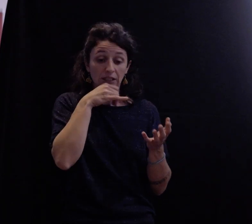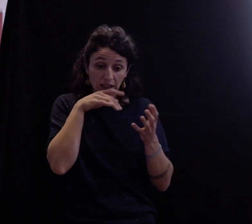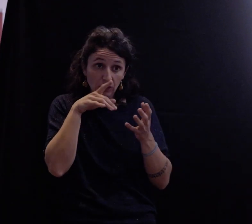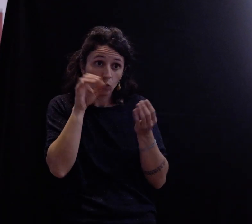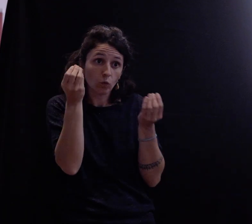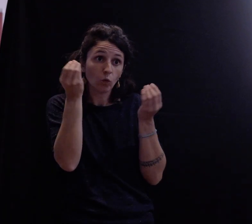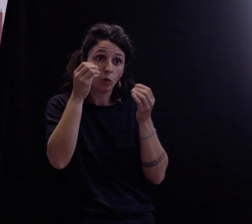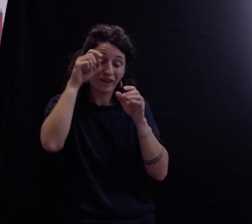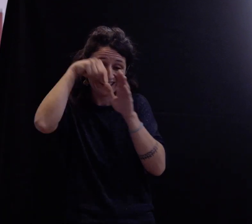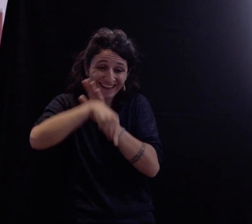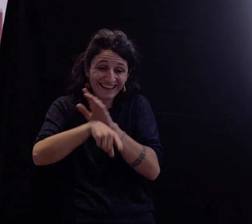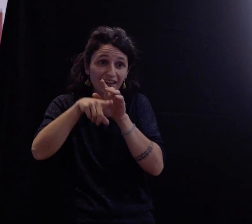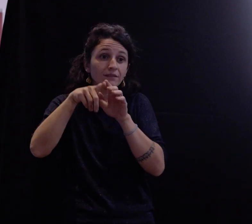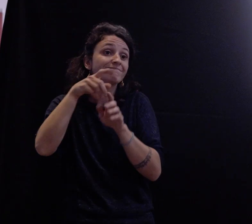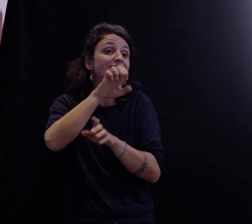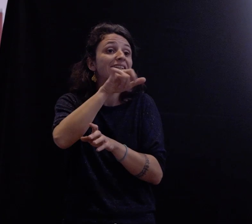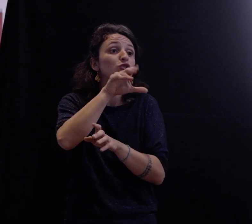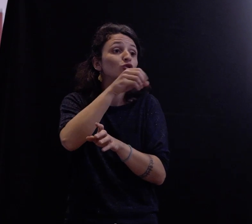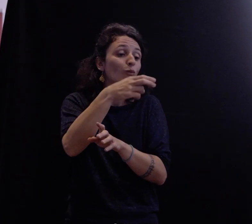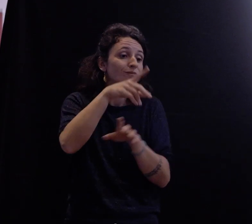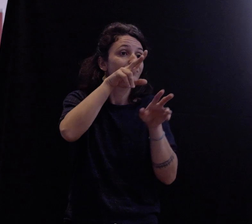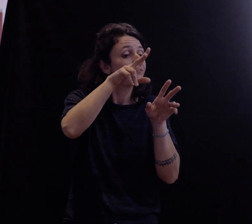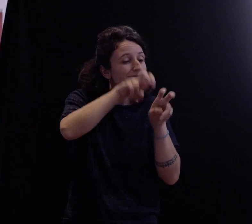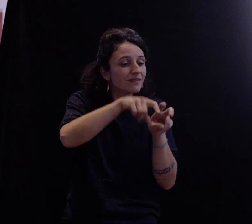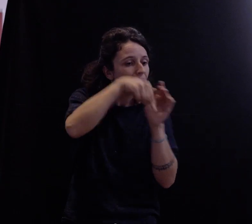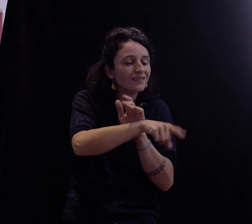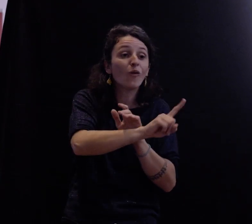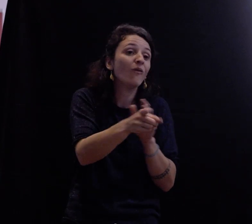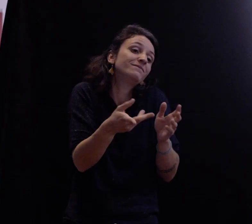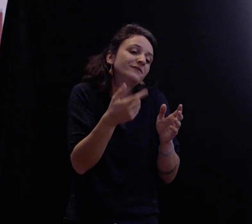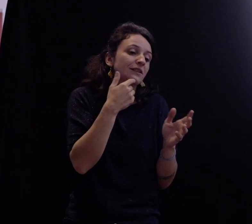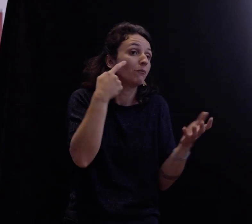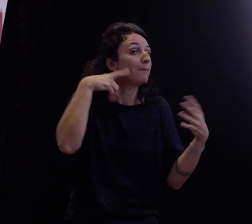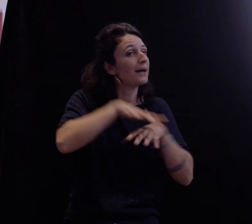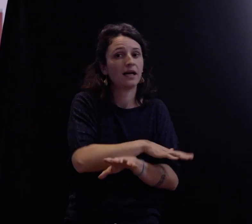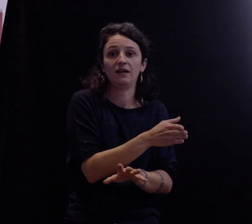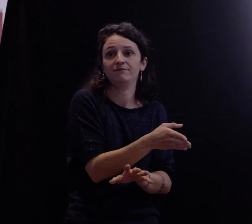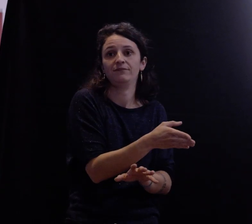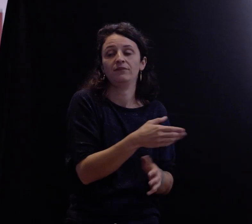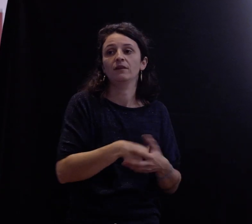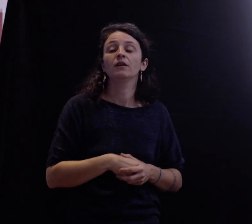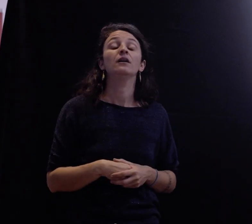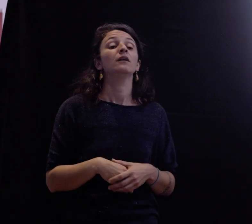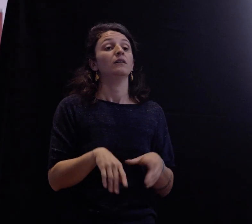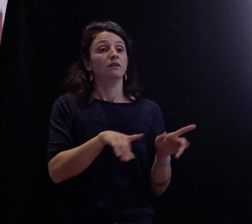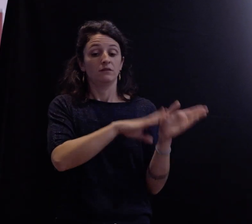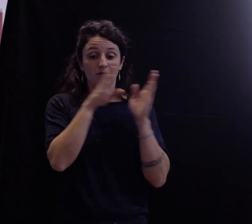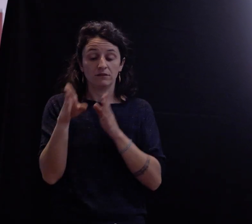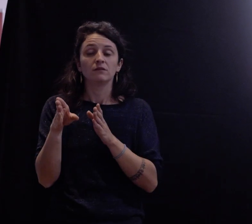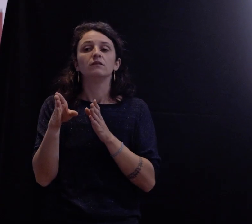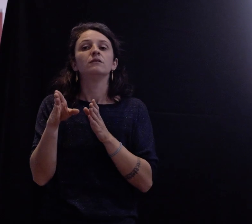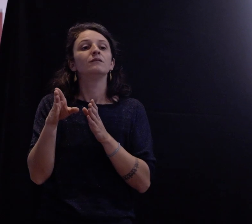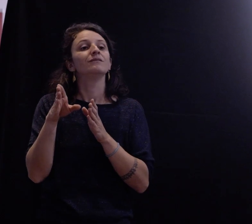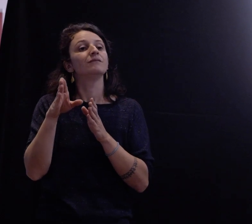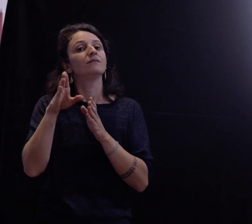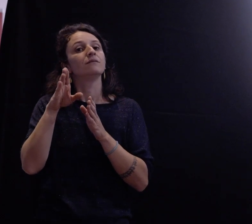verra pas, puisque dans l'exome, on ne l'étudie pas. L'inconvénient du génome par rapport à l'exome, c'est que, alors oui, on lit tout,